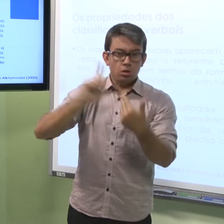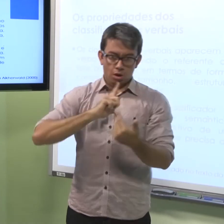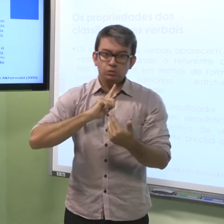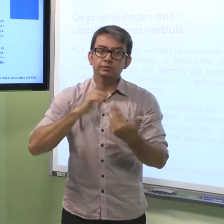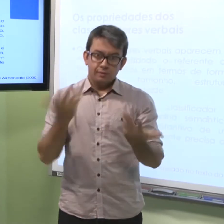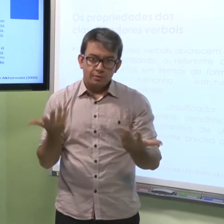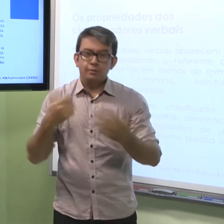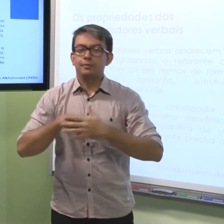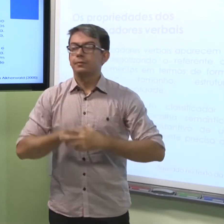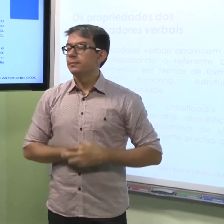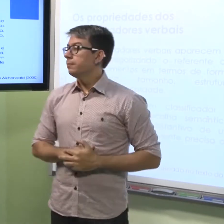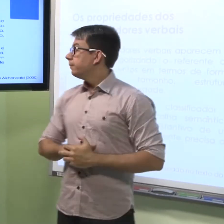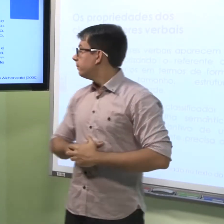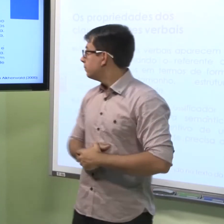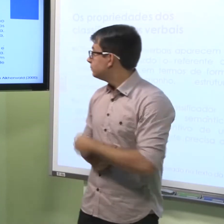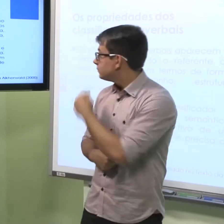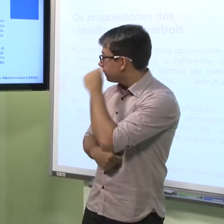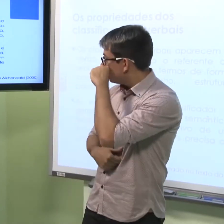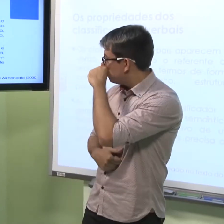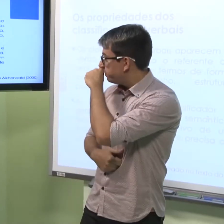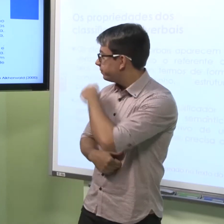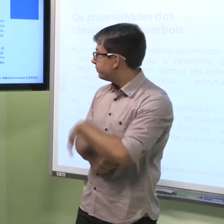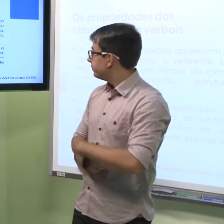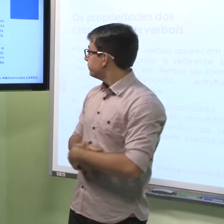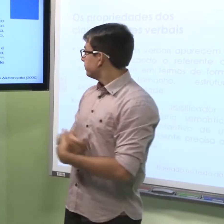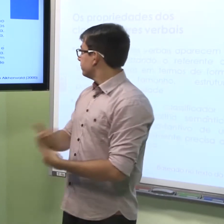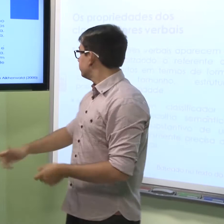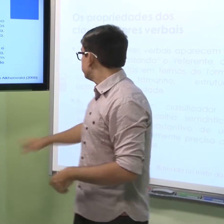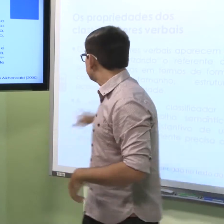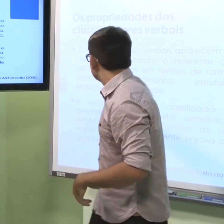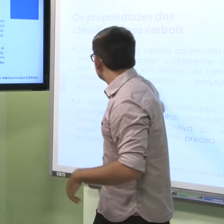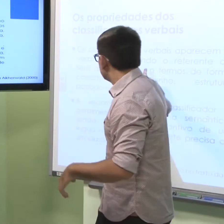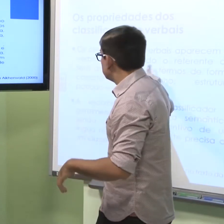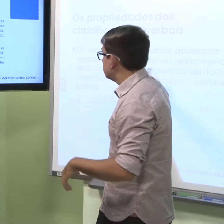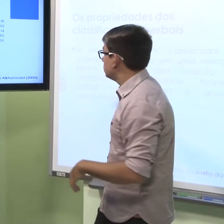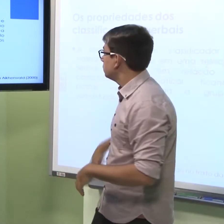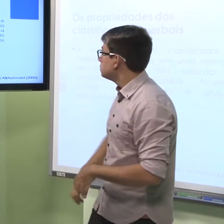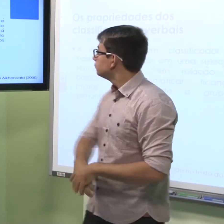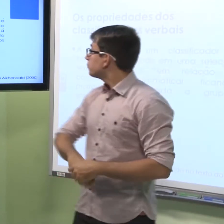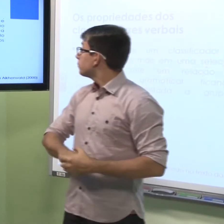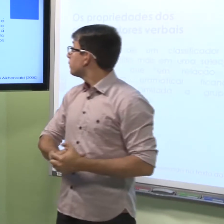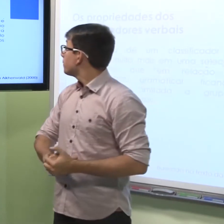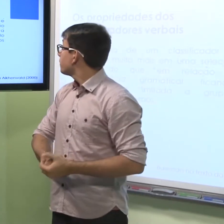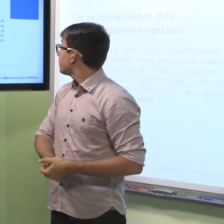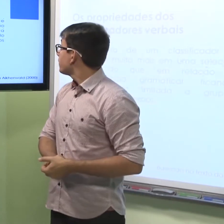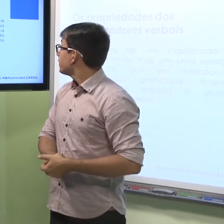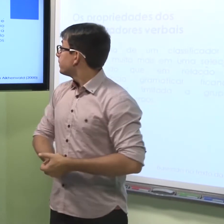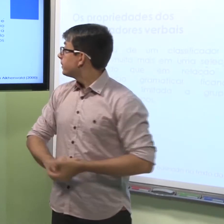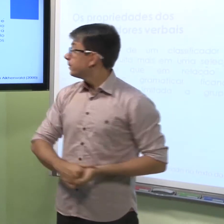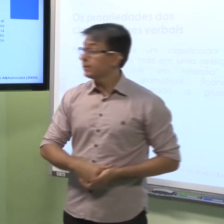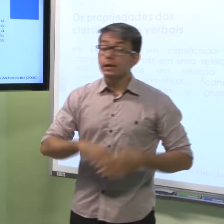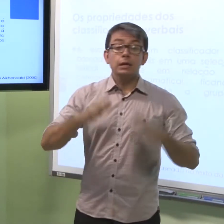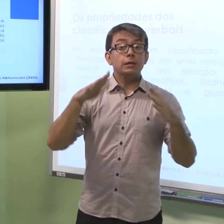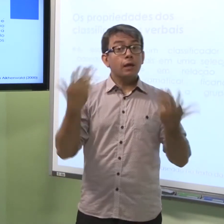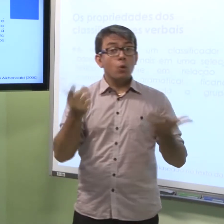e esse substantivo ele pode dar origem a um outro classificador.